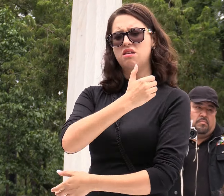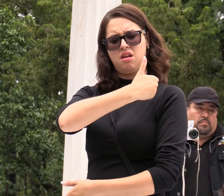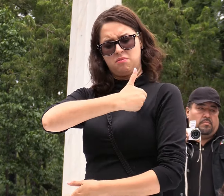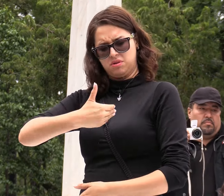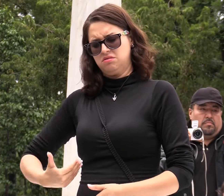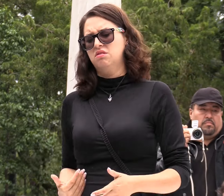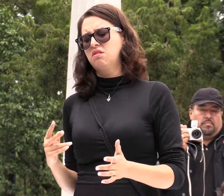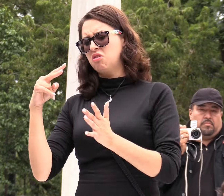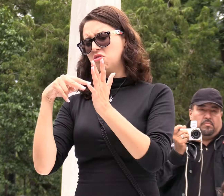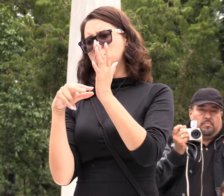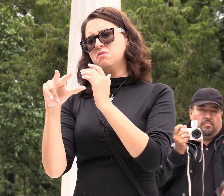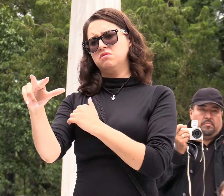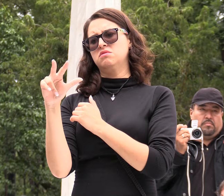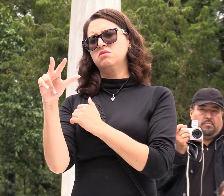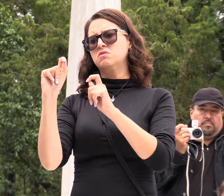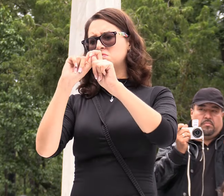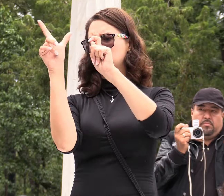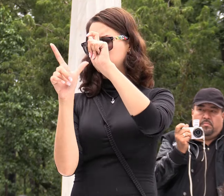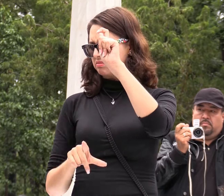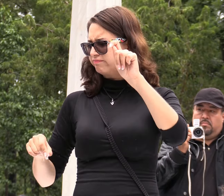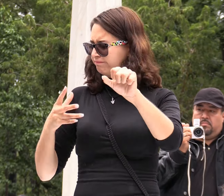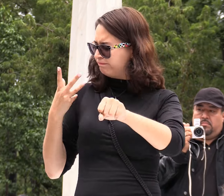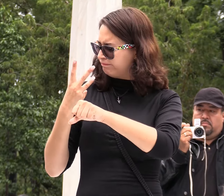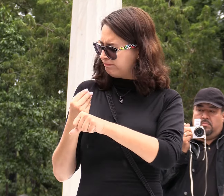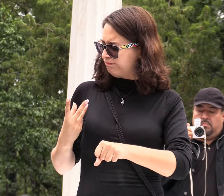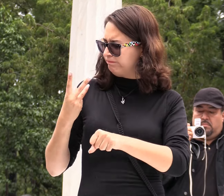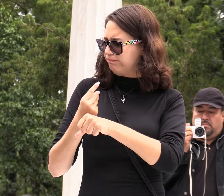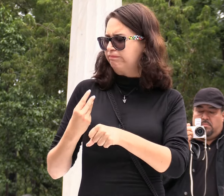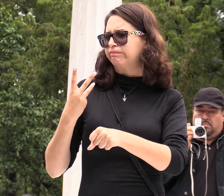con ello regenerar el país.